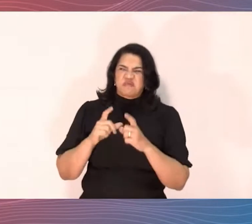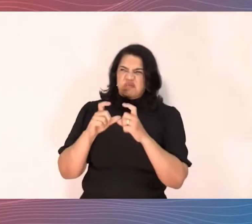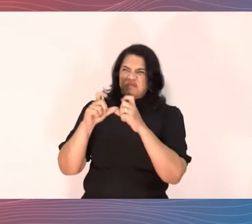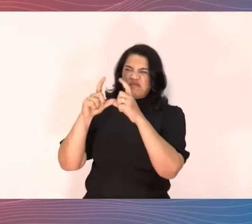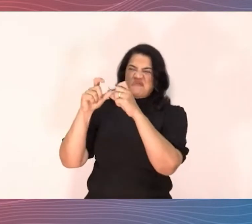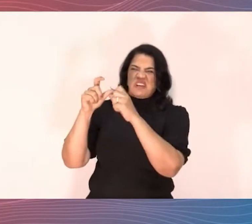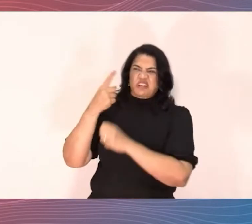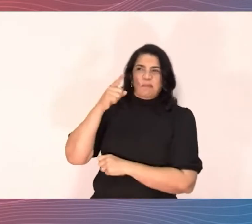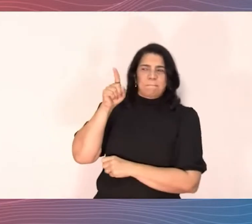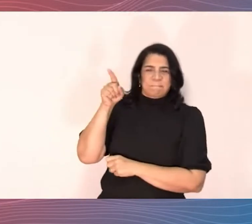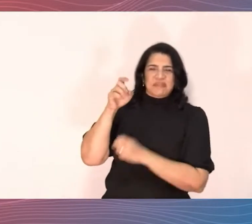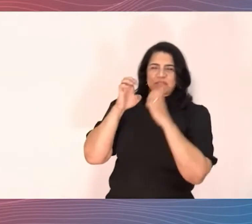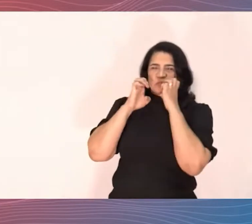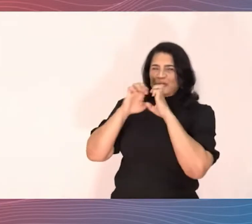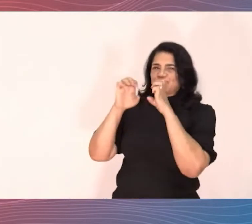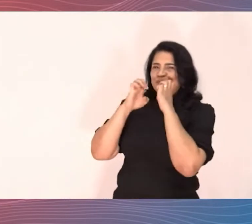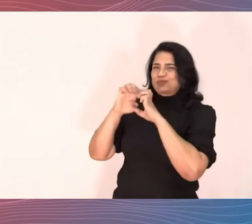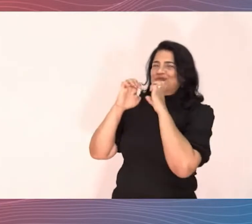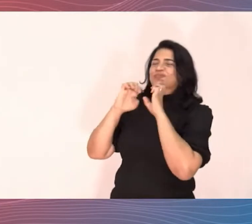E a região 4,